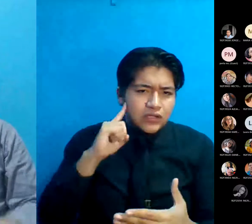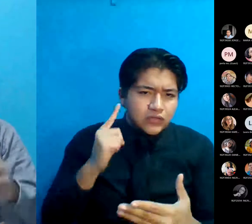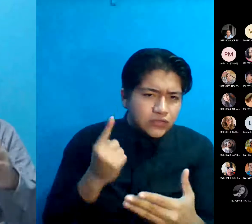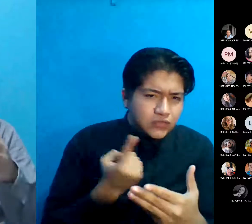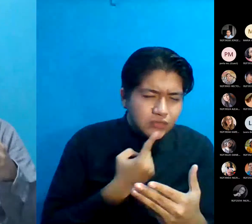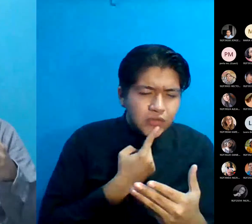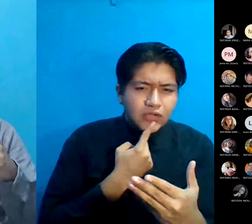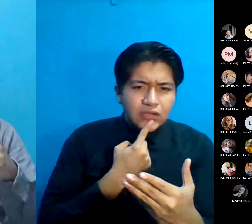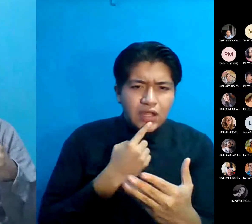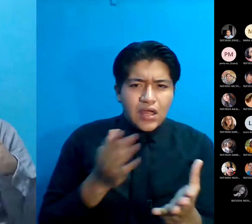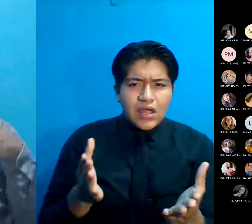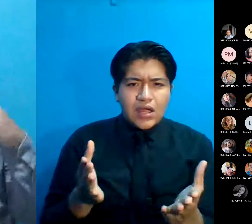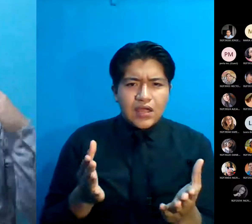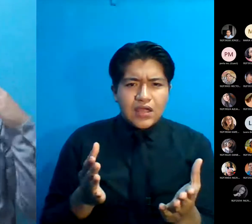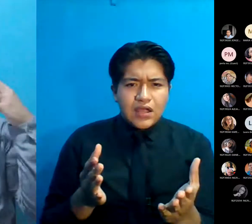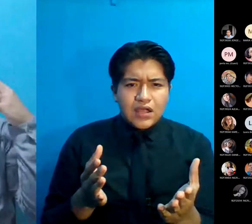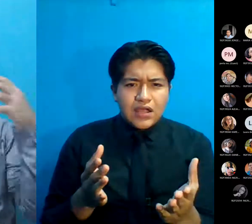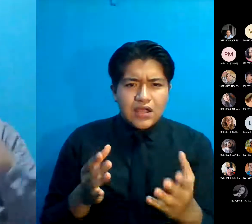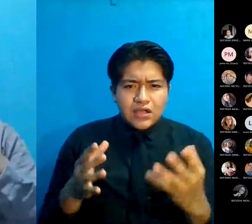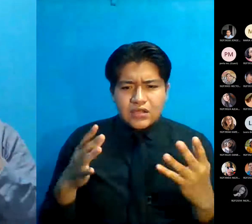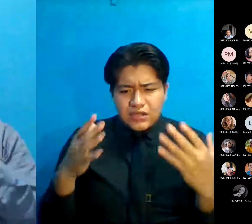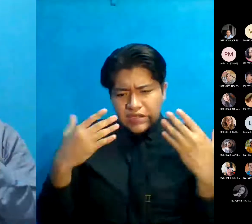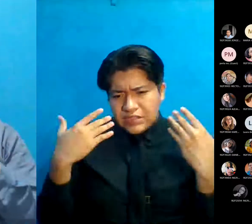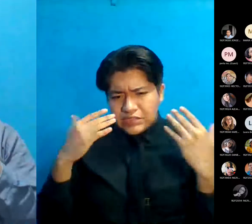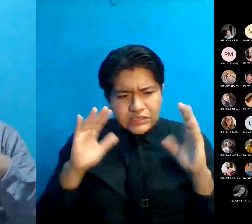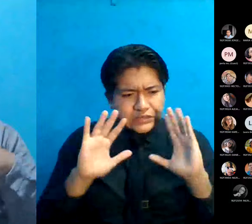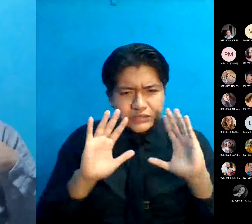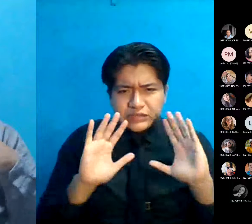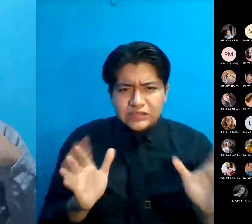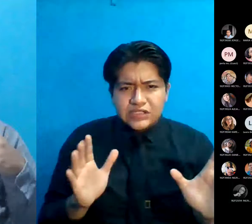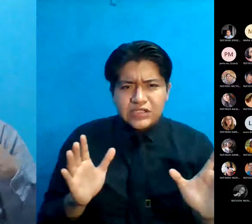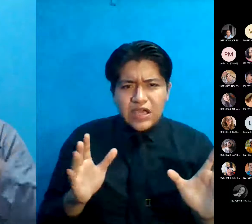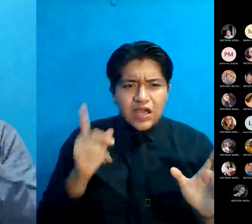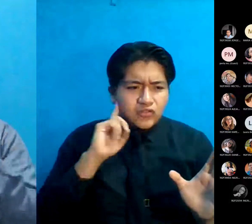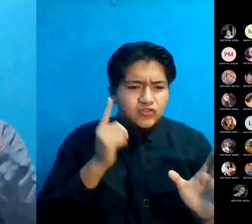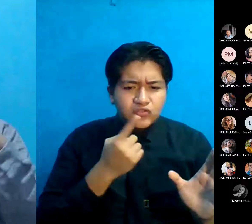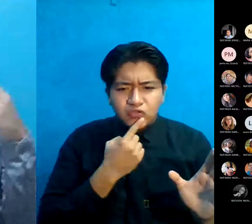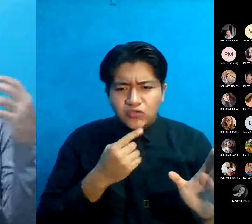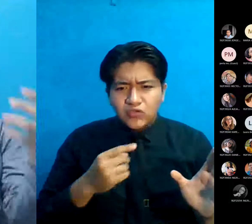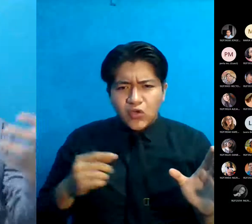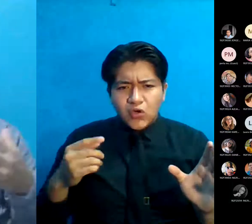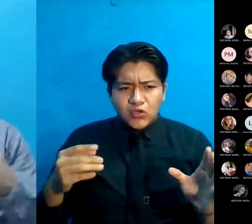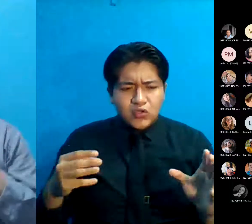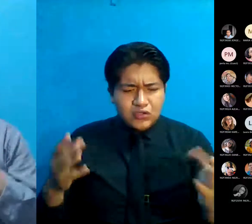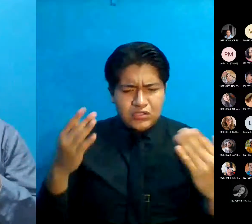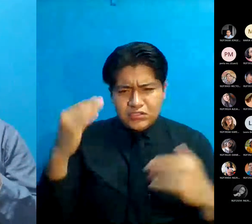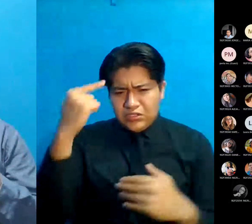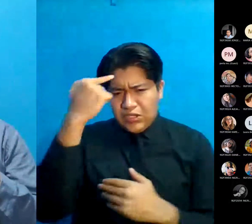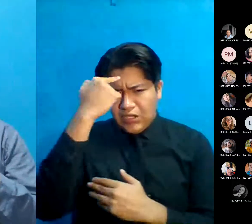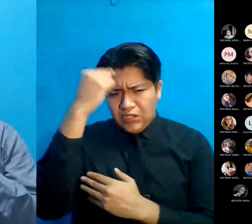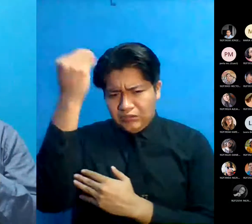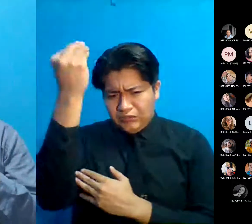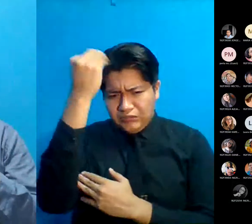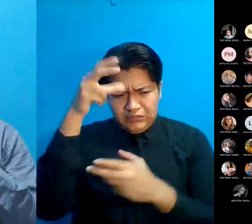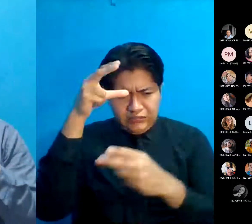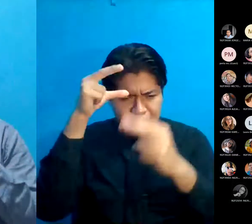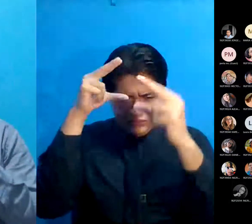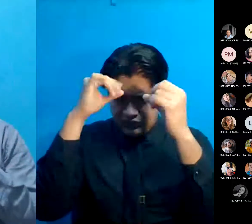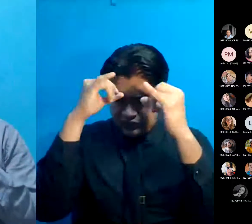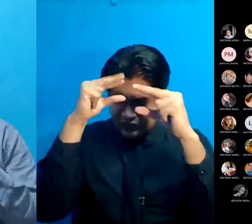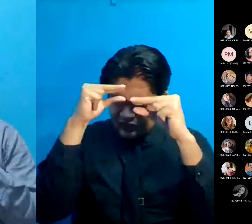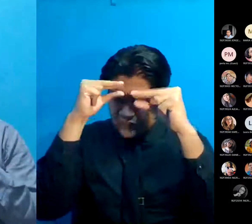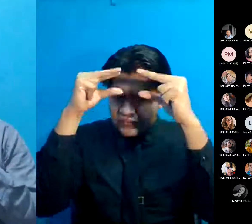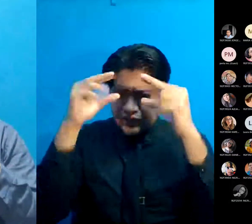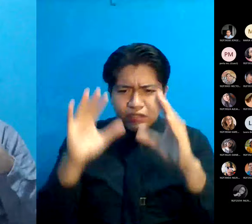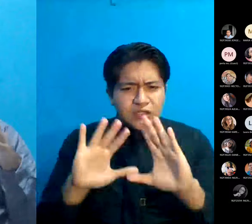que propiamente ya había sordos formados, habían maestros sordos que enseñaban a otros sordos de los cuales